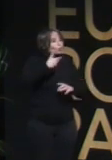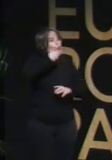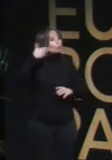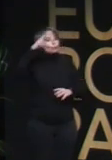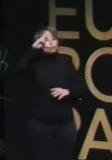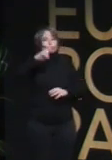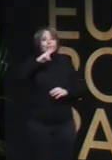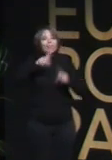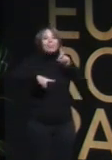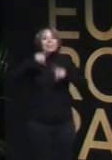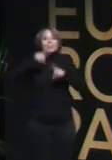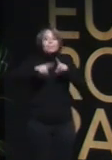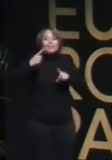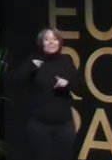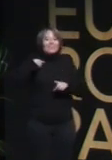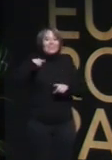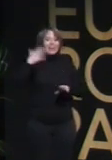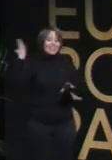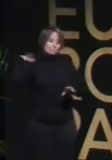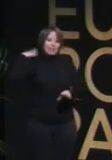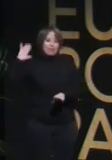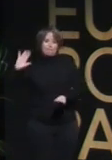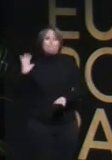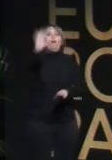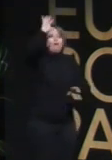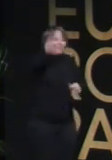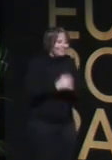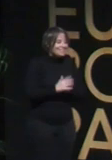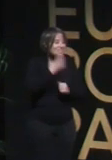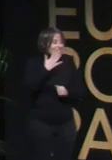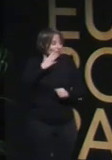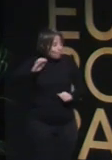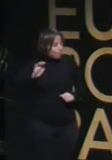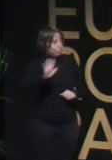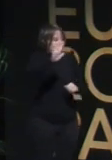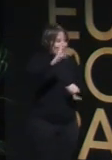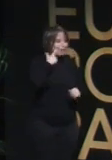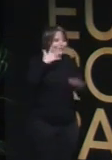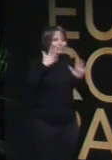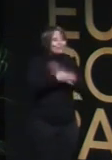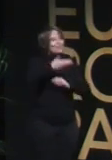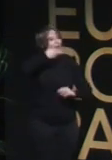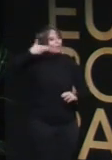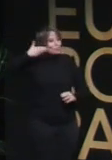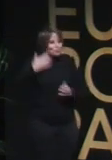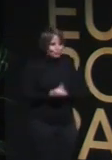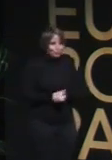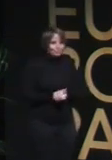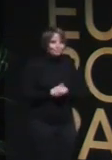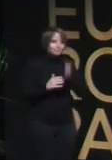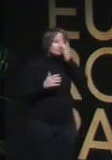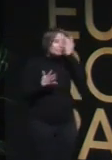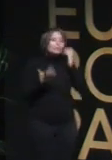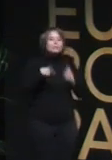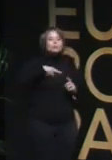en función de la intensidad de la hostia en la espalda, ¿no? Cuanto más grande es la hostia en la espalda, sé que está más orgulloso está de mí, ¿no? Es decir, pero hemos